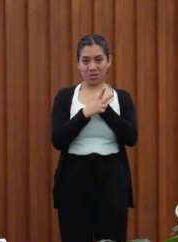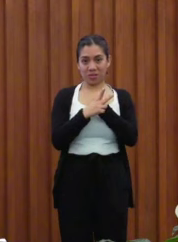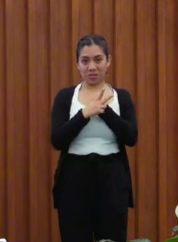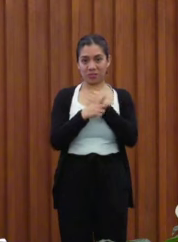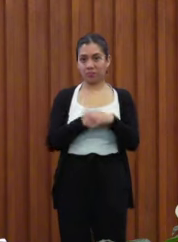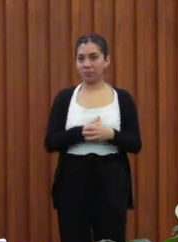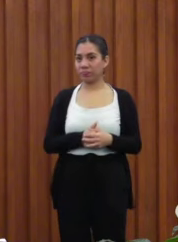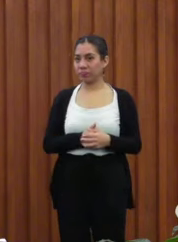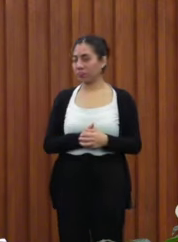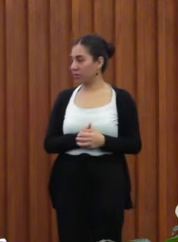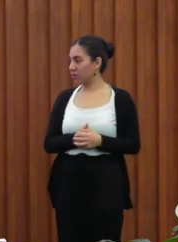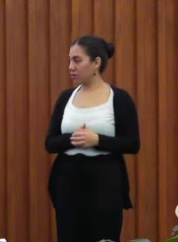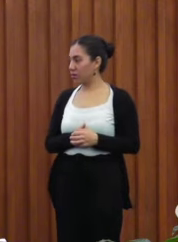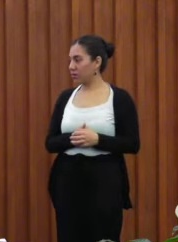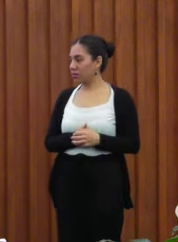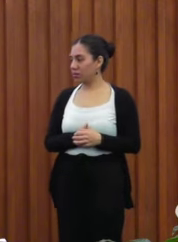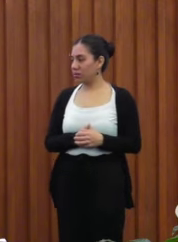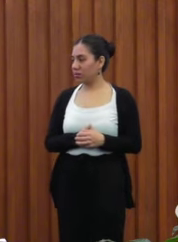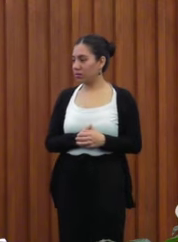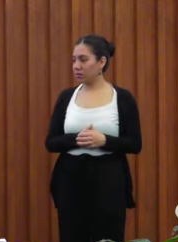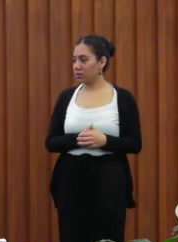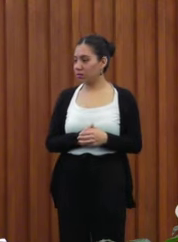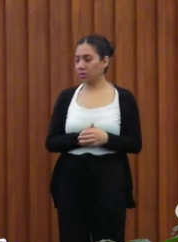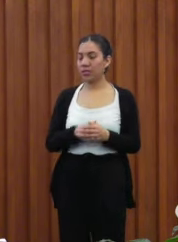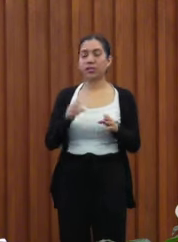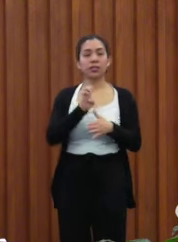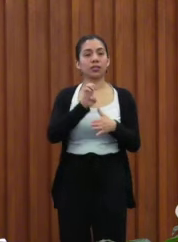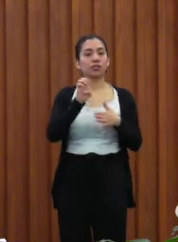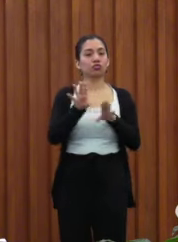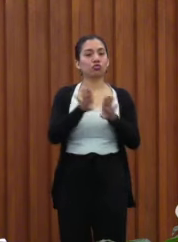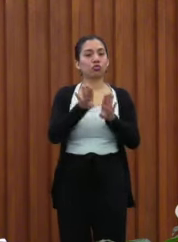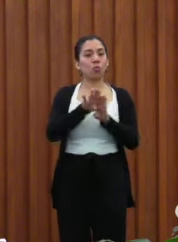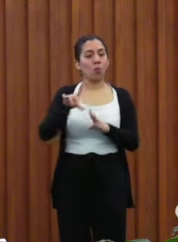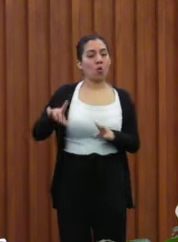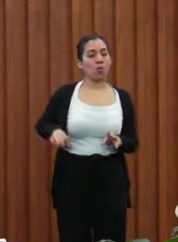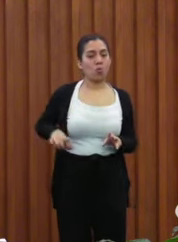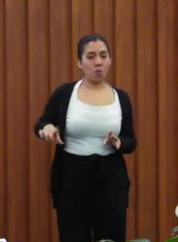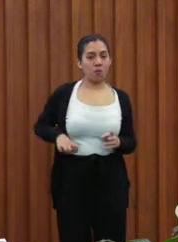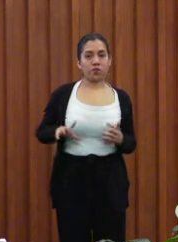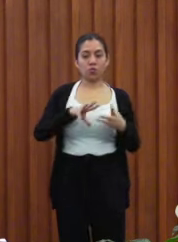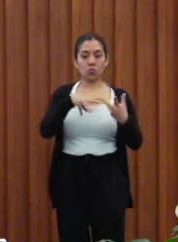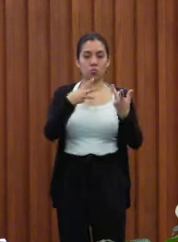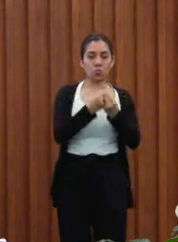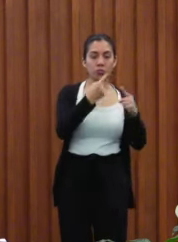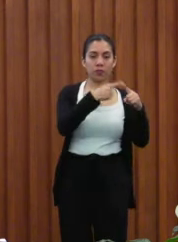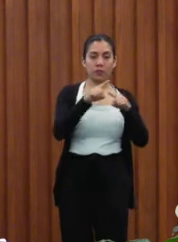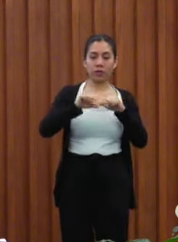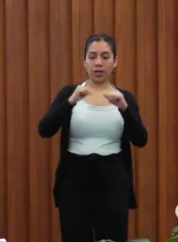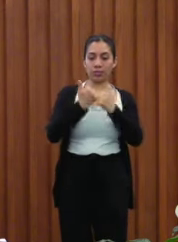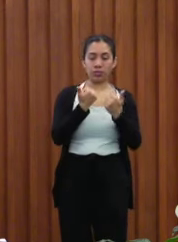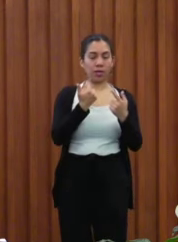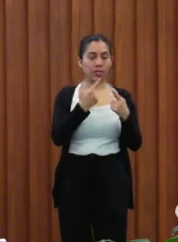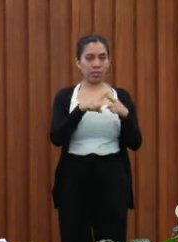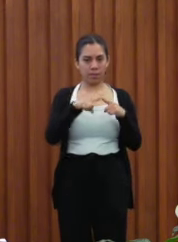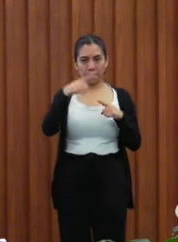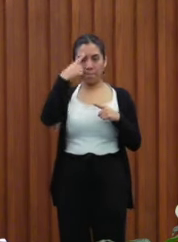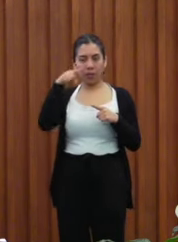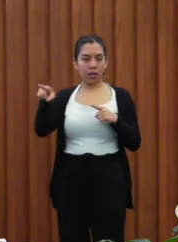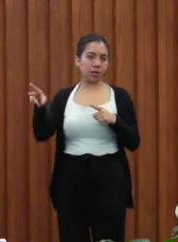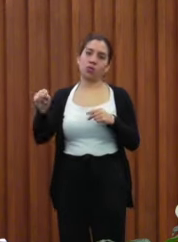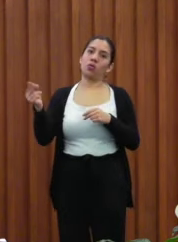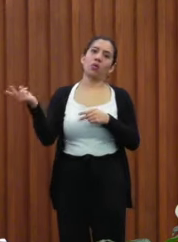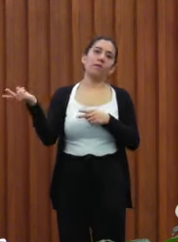Ya en esa suma se asume la política, una acción de Estado en conjunto con todo el mundo. ¿Para qué? Para el mundo.